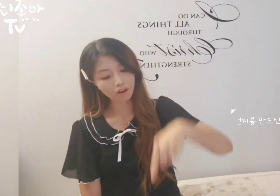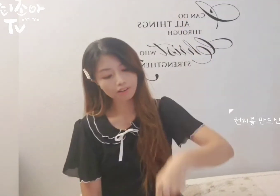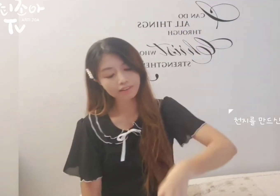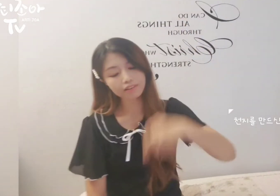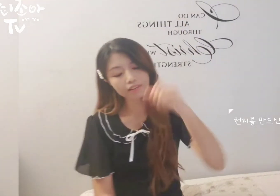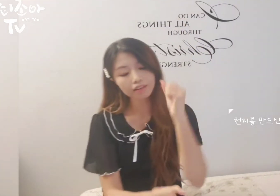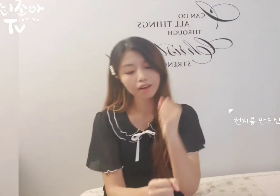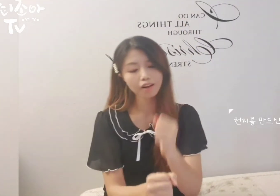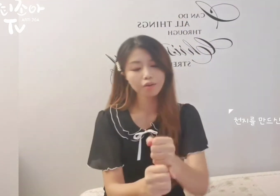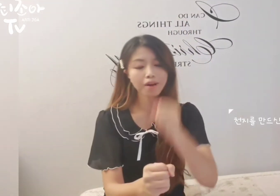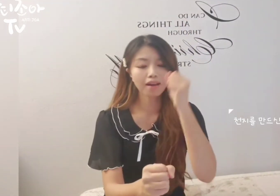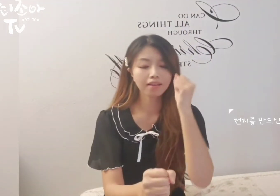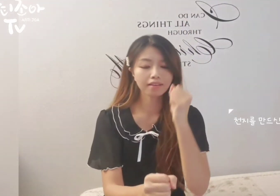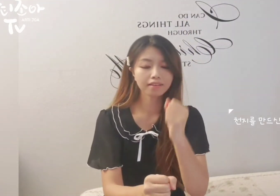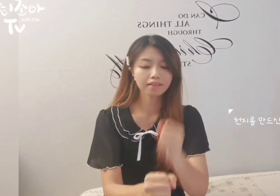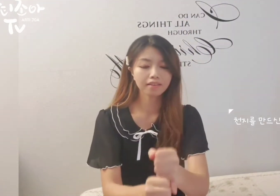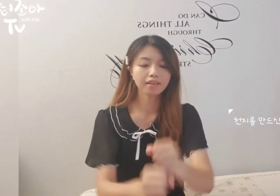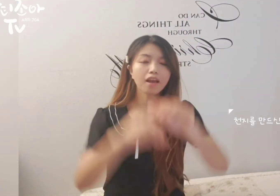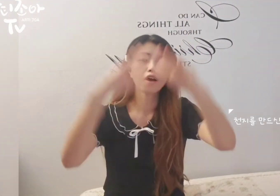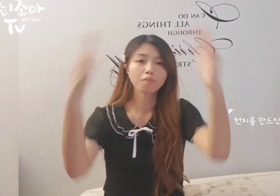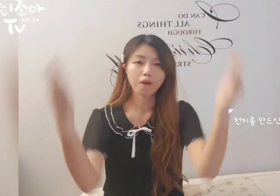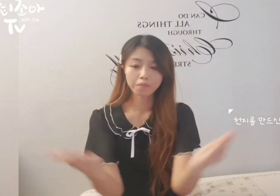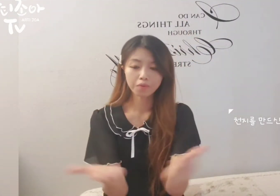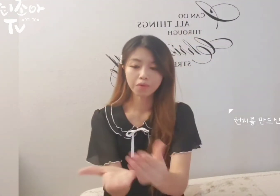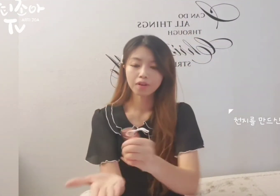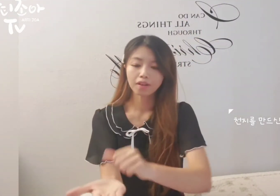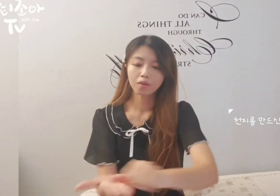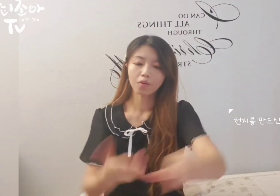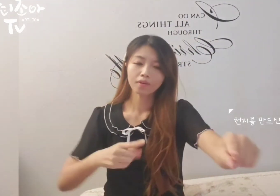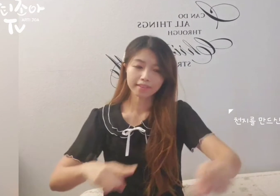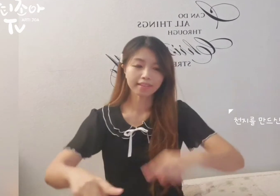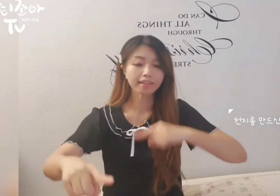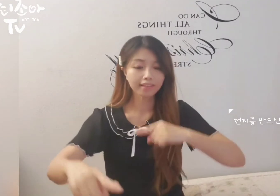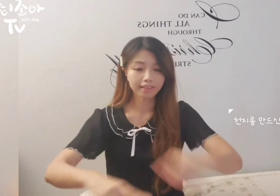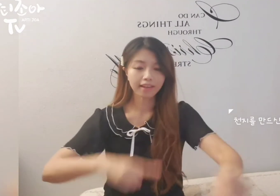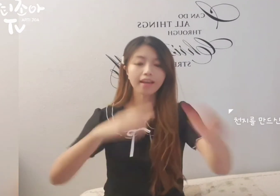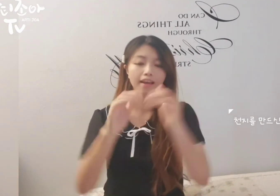천지를 만드신 맘을의 통치자